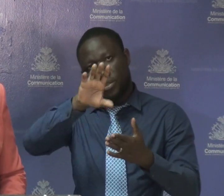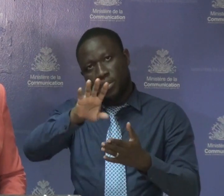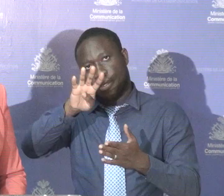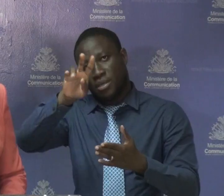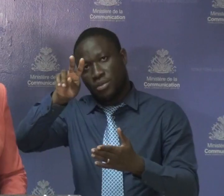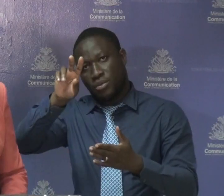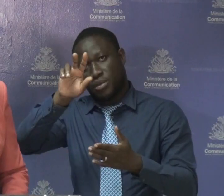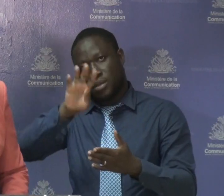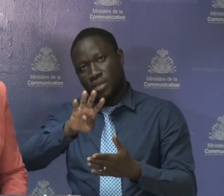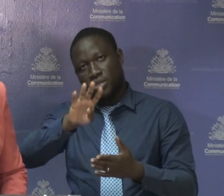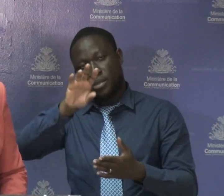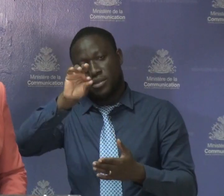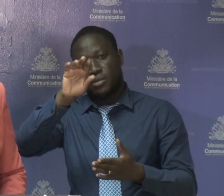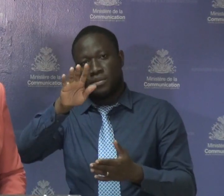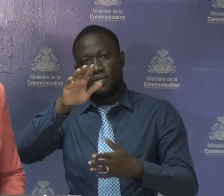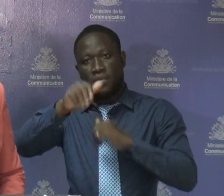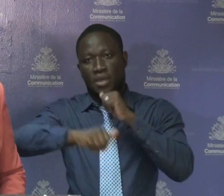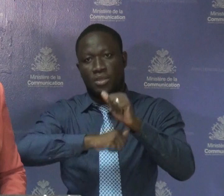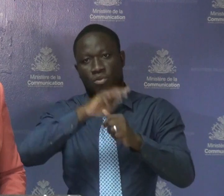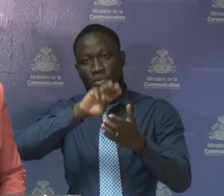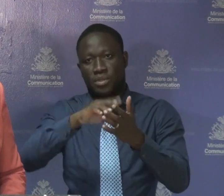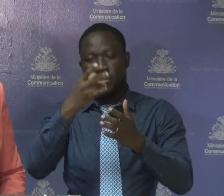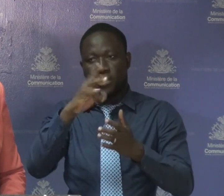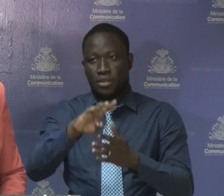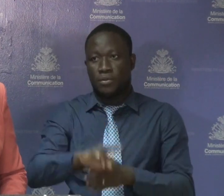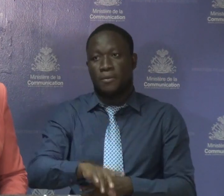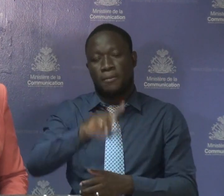1 242 426 en 2016 et en 2017 nous à